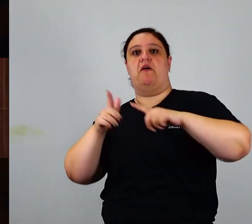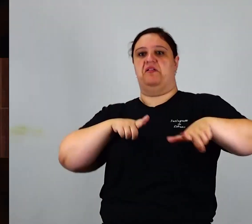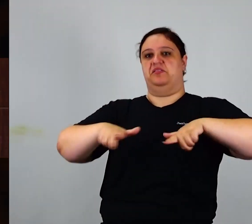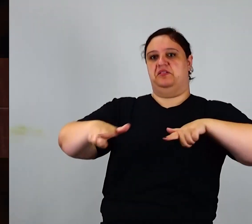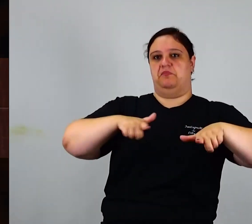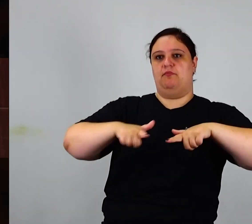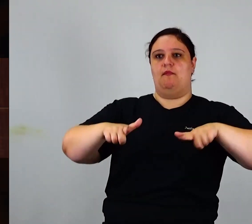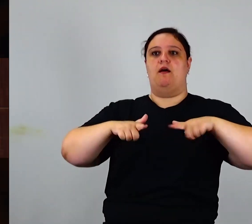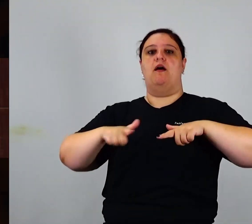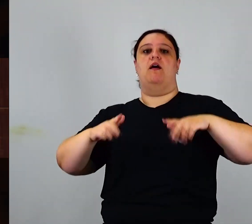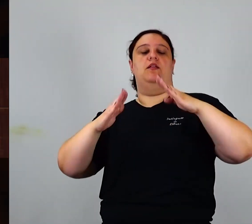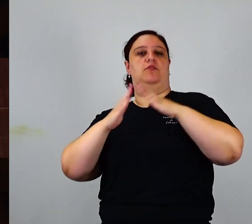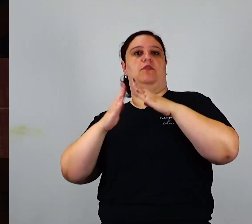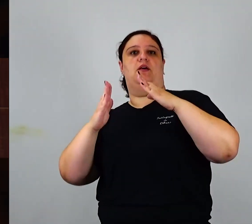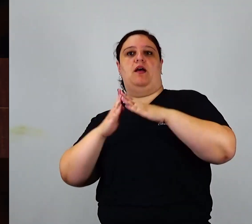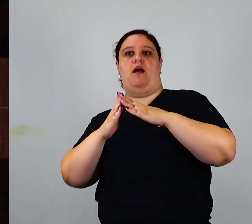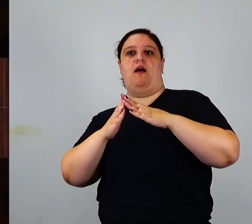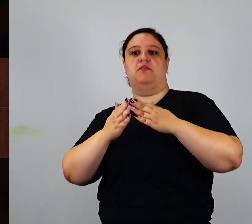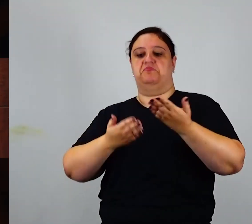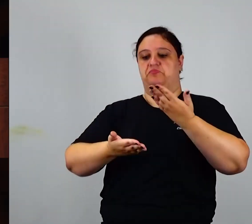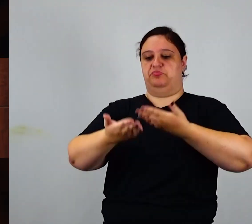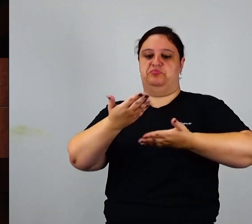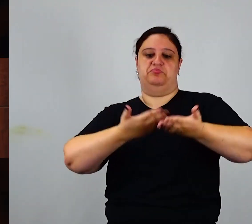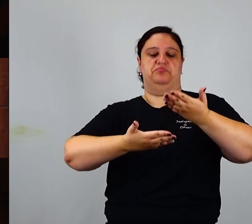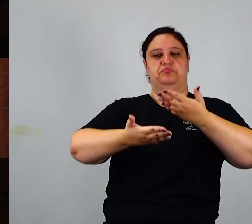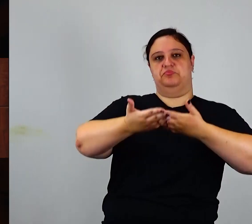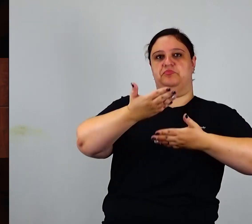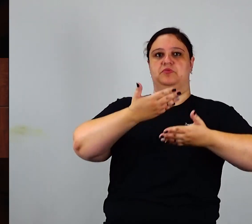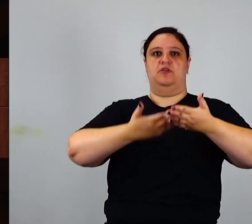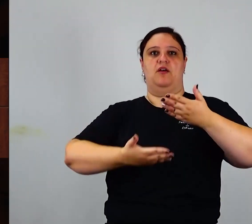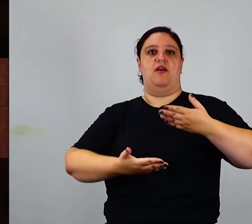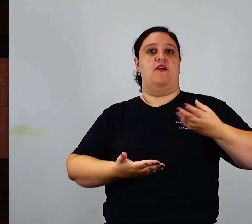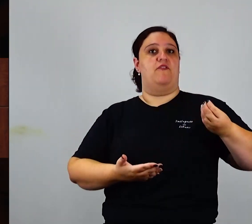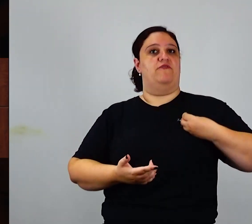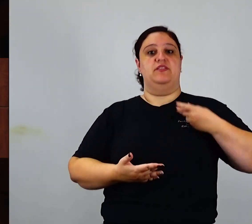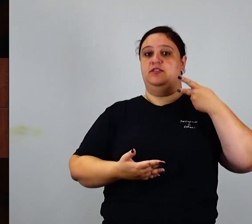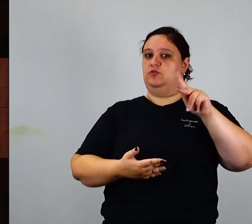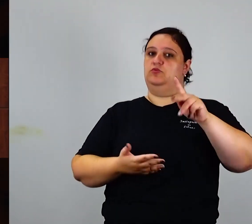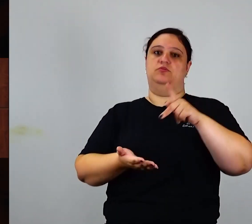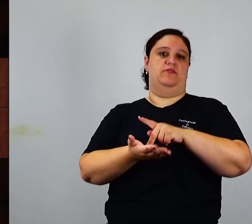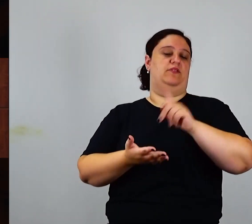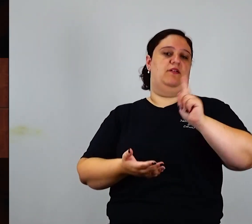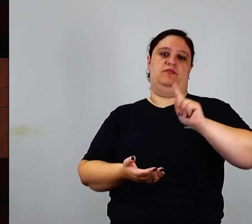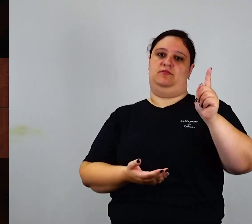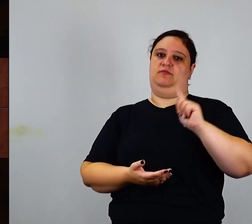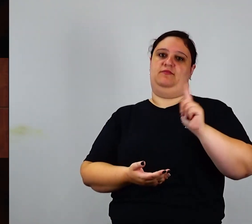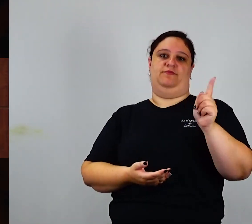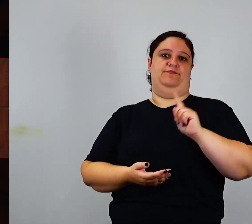no relacionamento, essa vida não é a sua vida verdadeira.